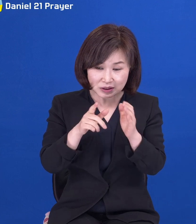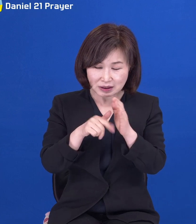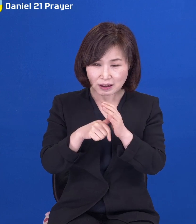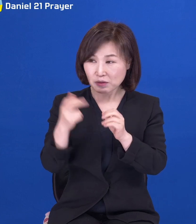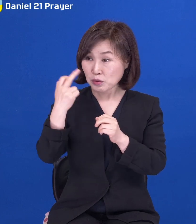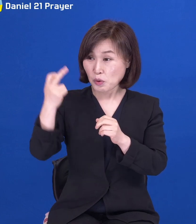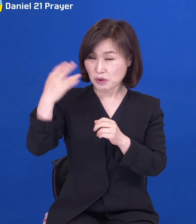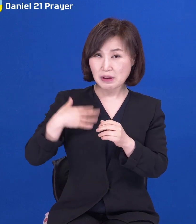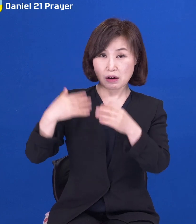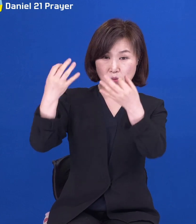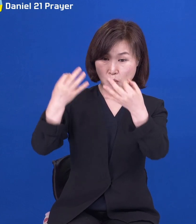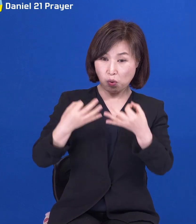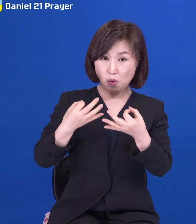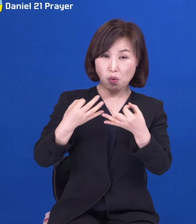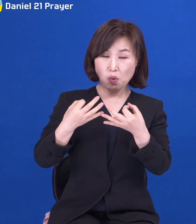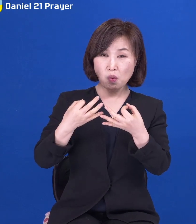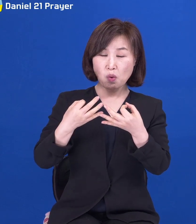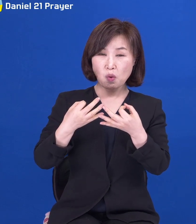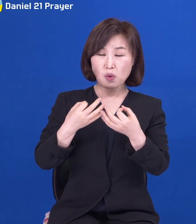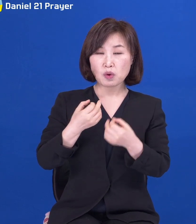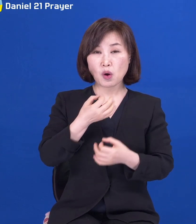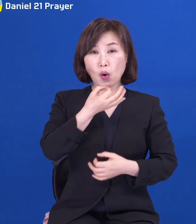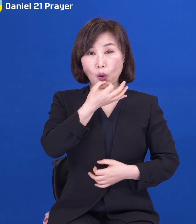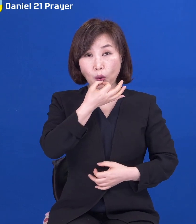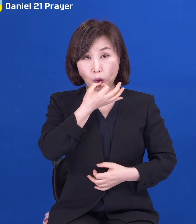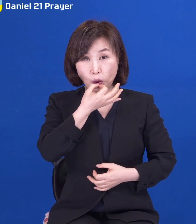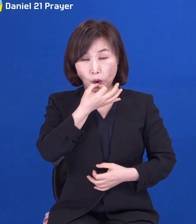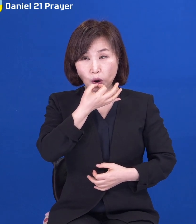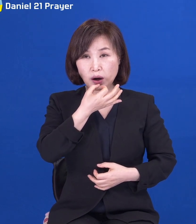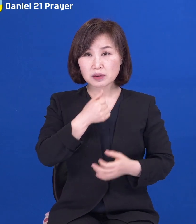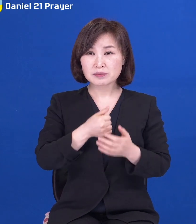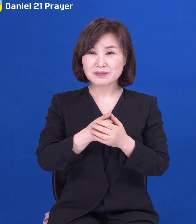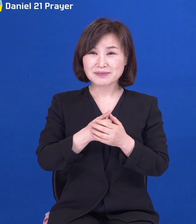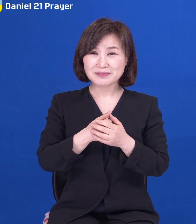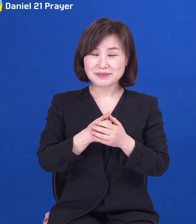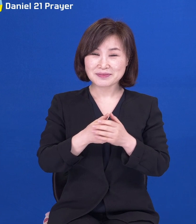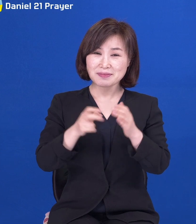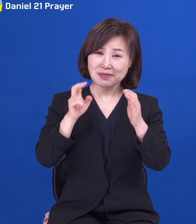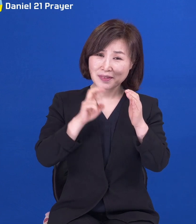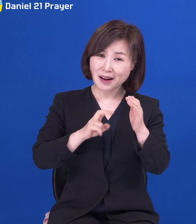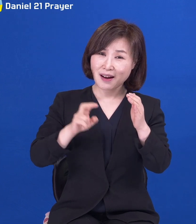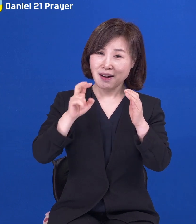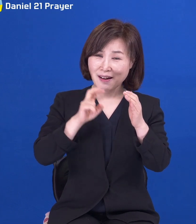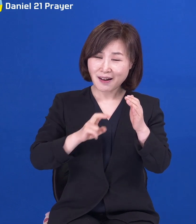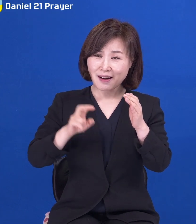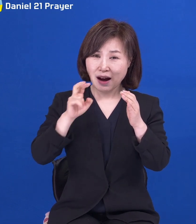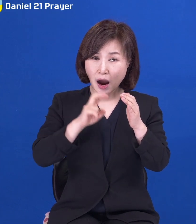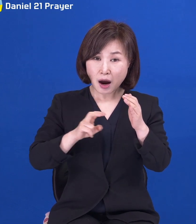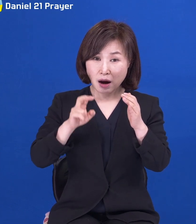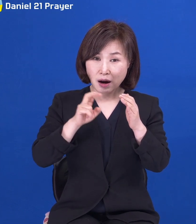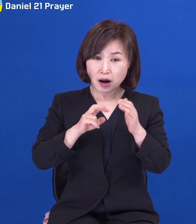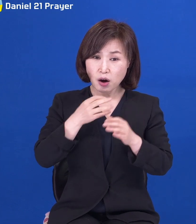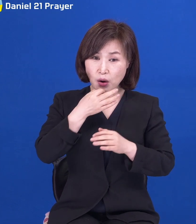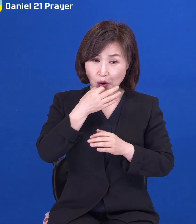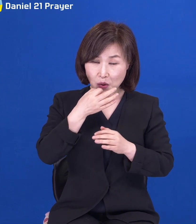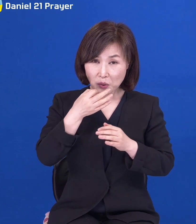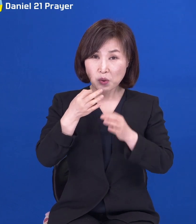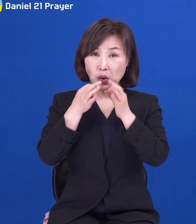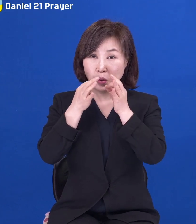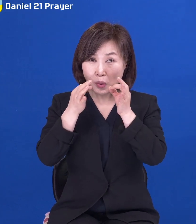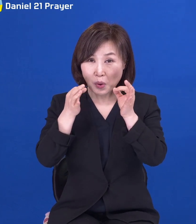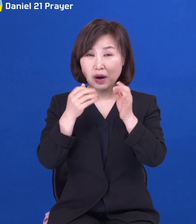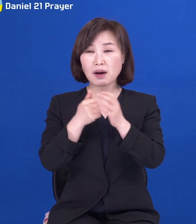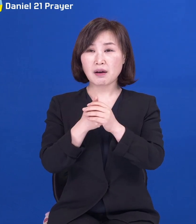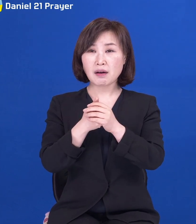앉았는데 휘바람을 부는데 이분이 그 주의 구사랑 한량 없도다 이걸 휘바람을 부는 거예요. 근데 이 노래를 아는